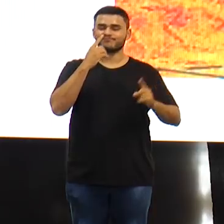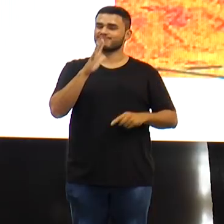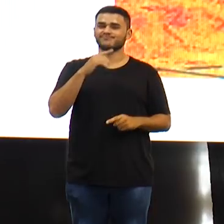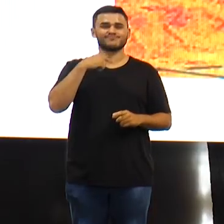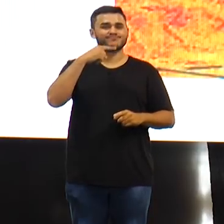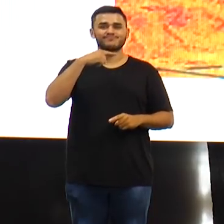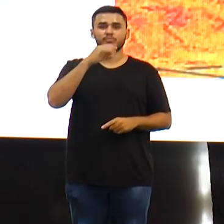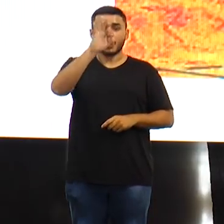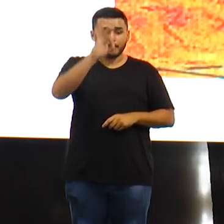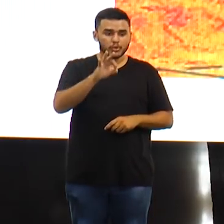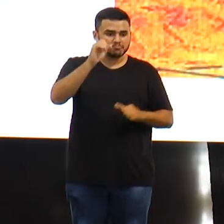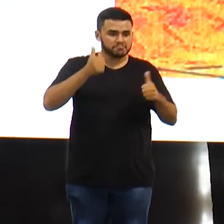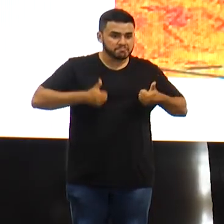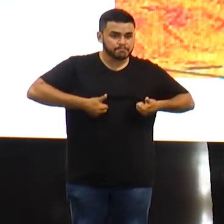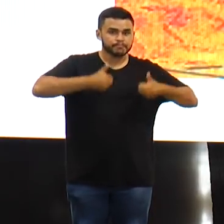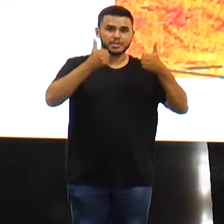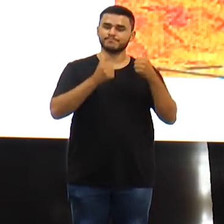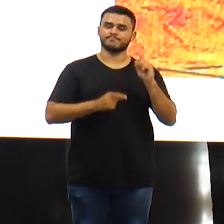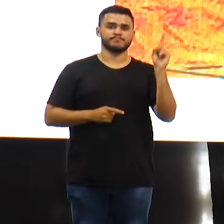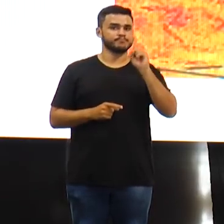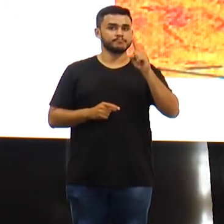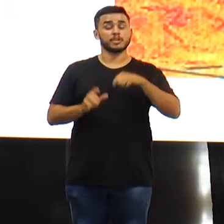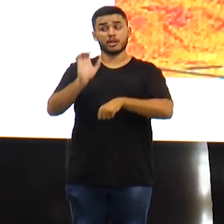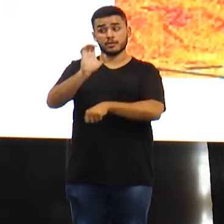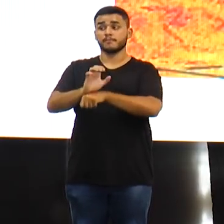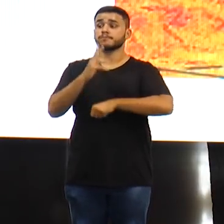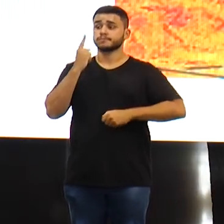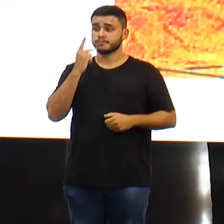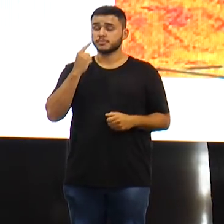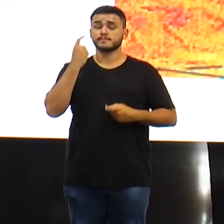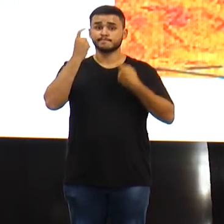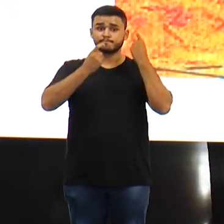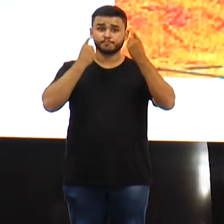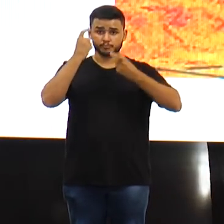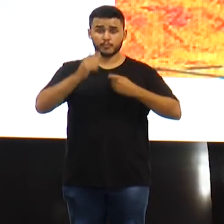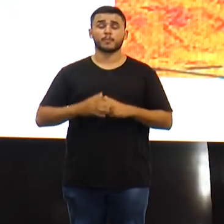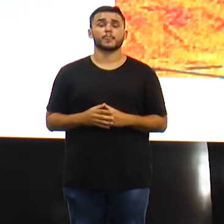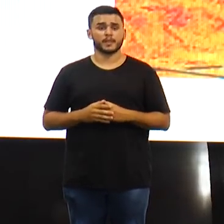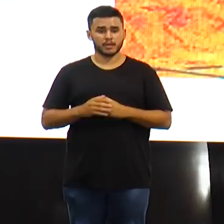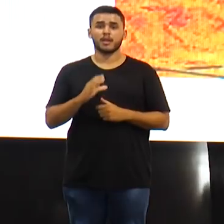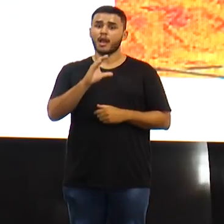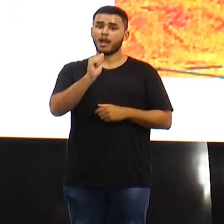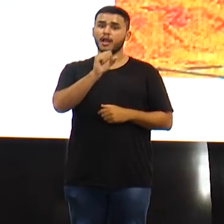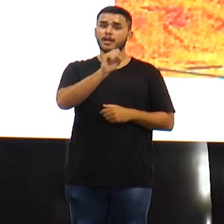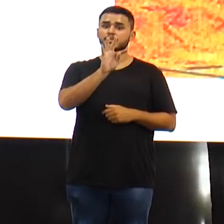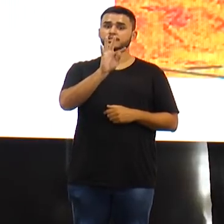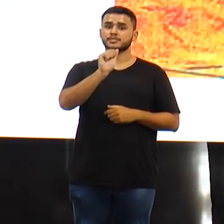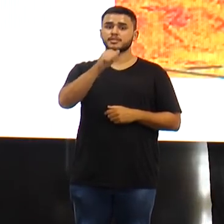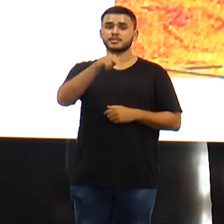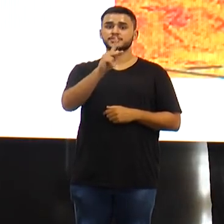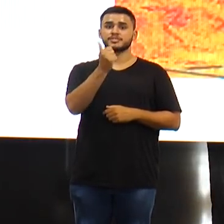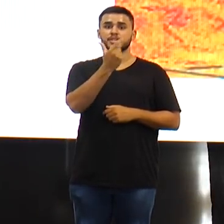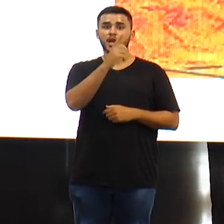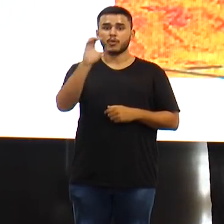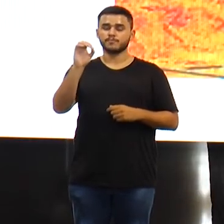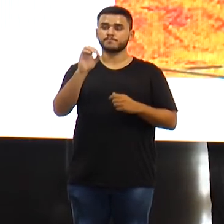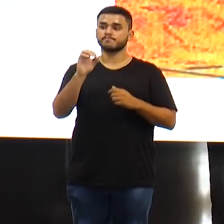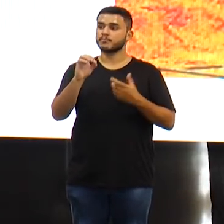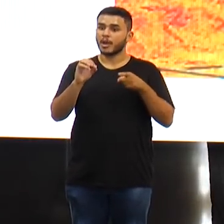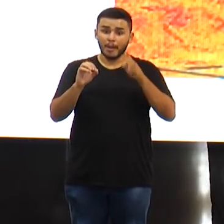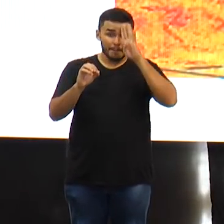seja, a situação ainda do Ceará é preocupante, levando-se em consideração que o açude do Castanhão é